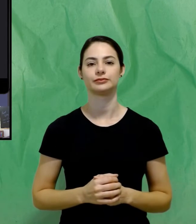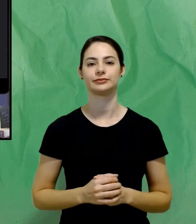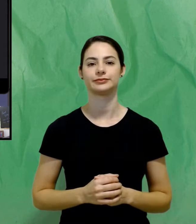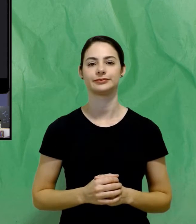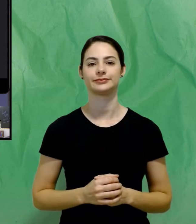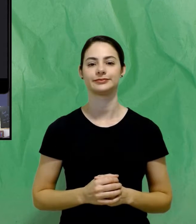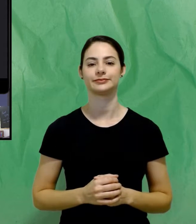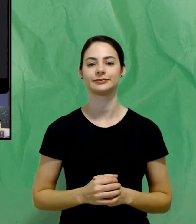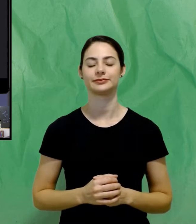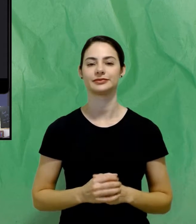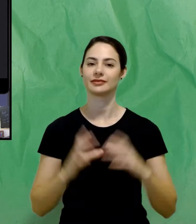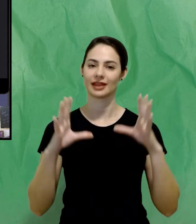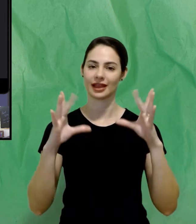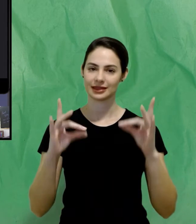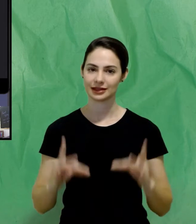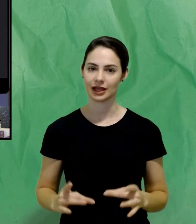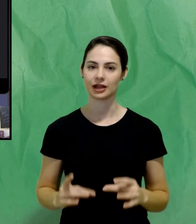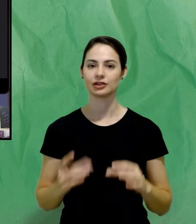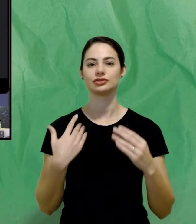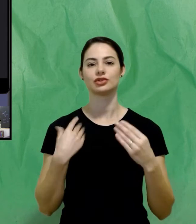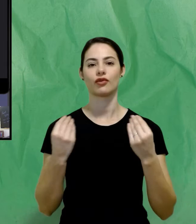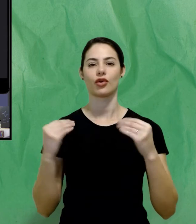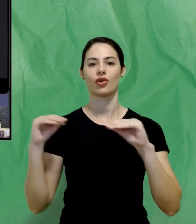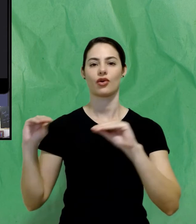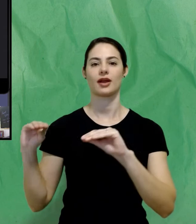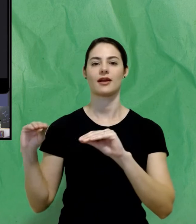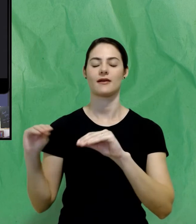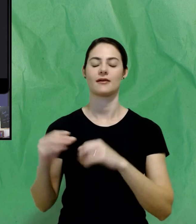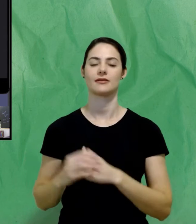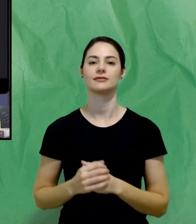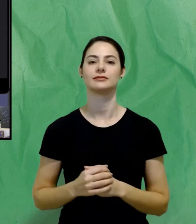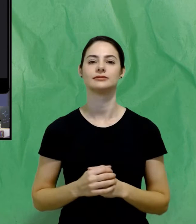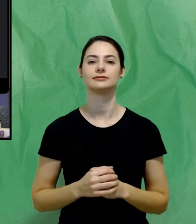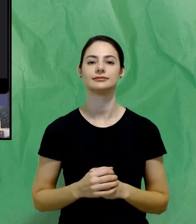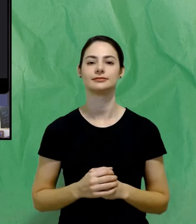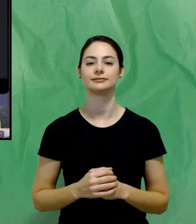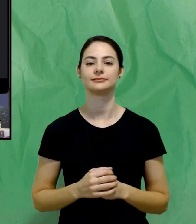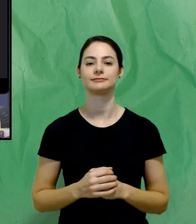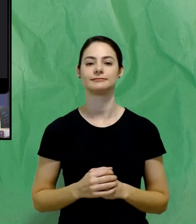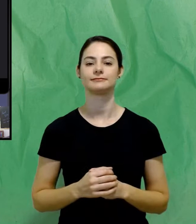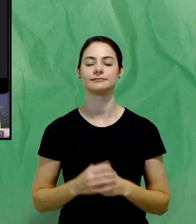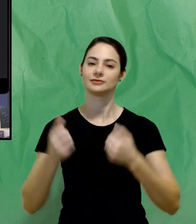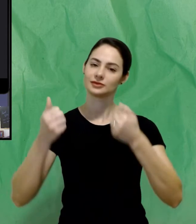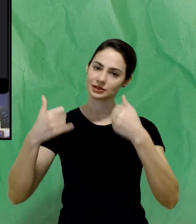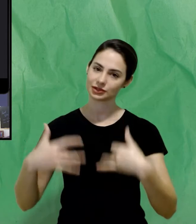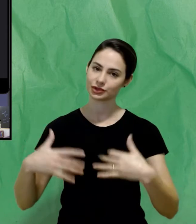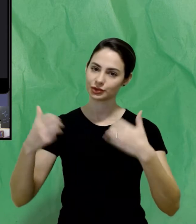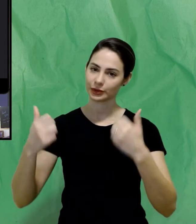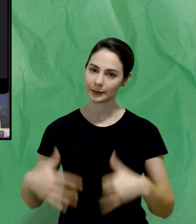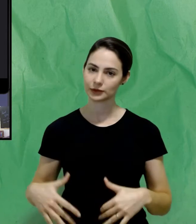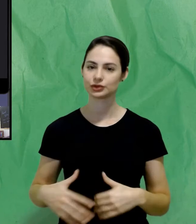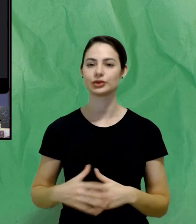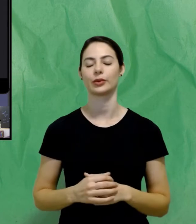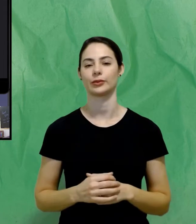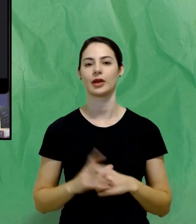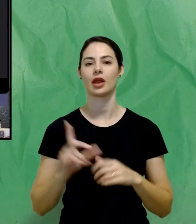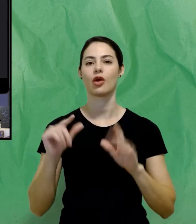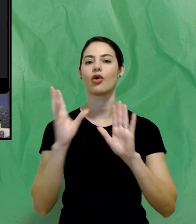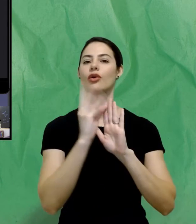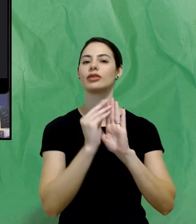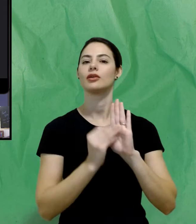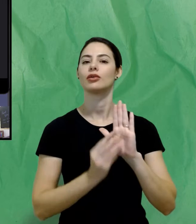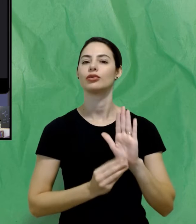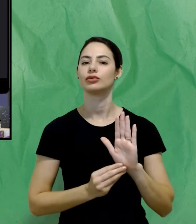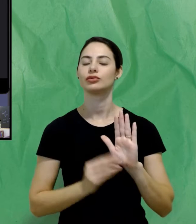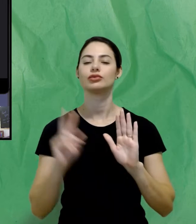e aqui na Details eu vou colocá-lo aqui, né, nesse Description. Esse Description é o conteúdo aqui